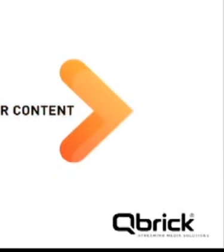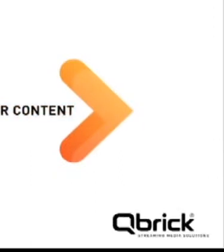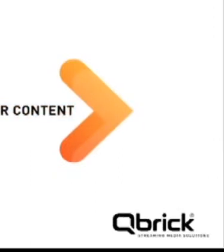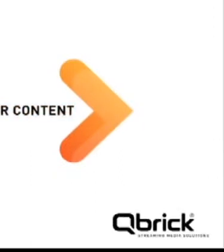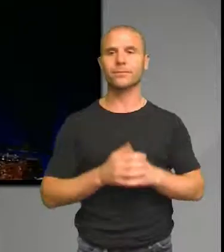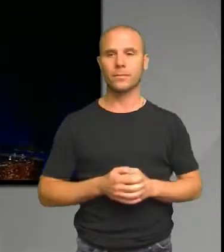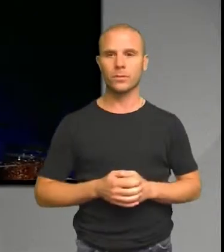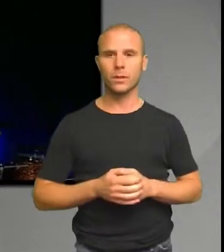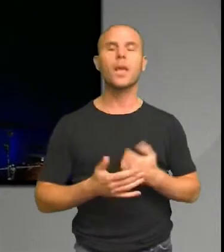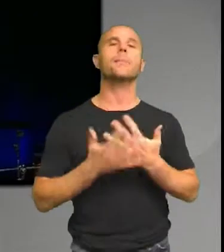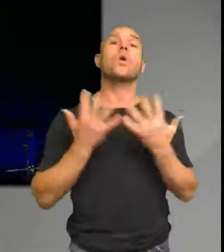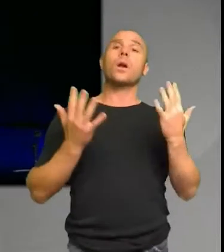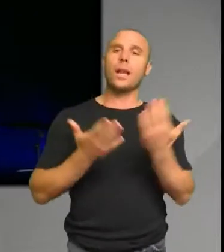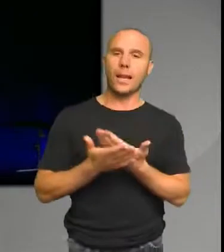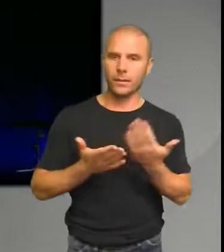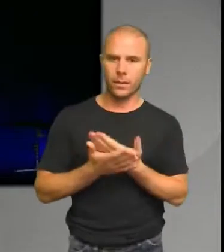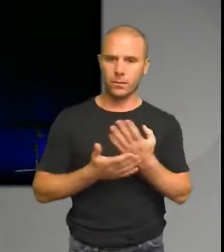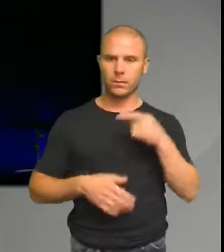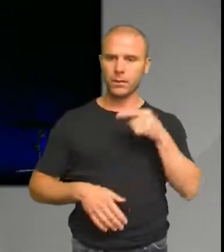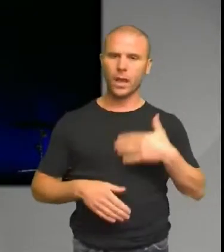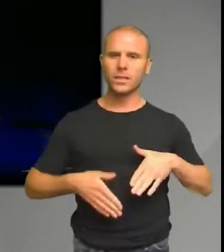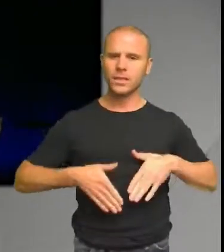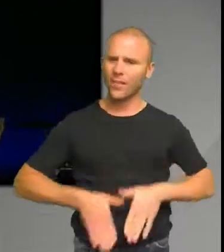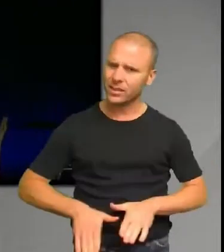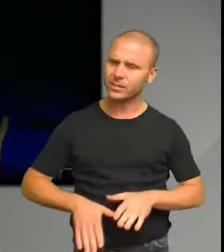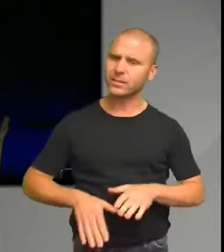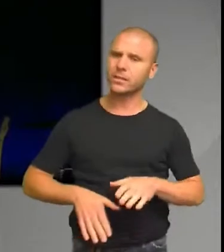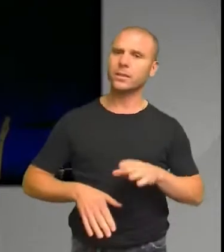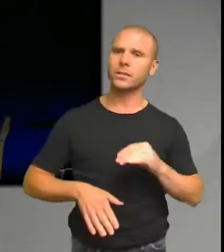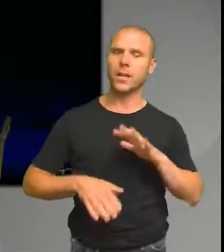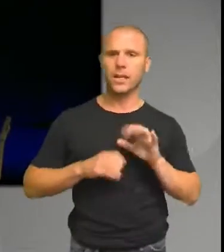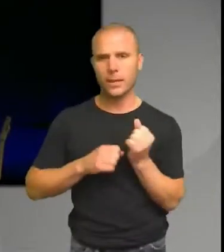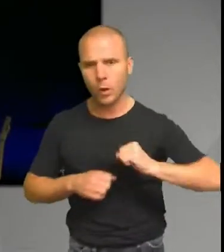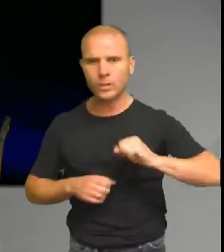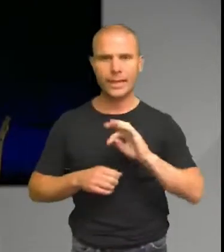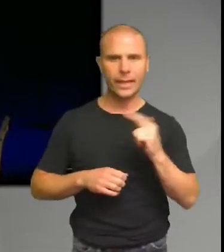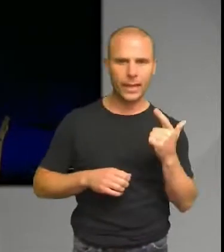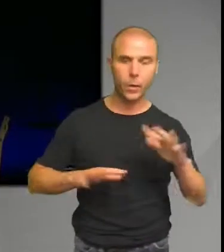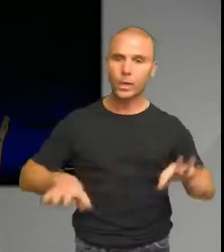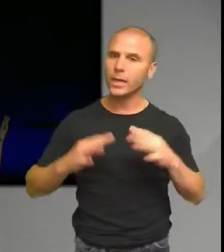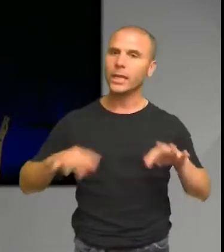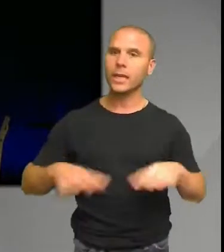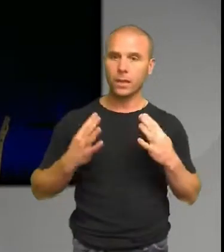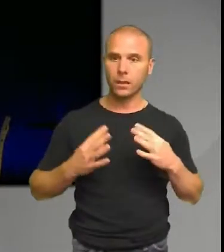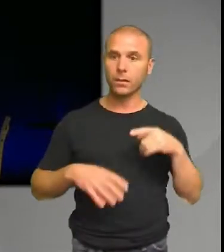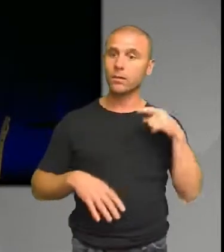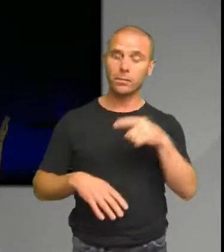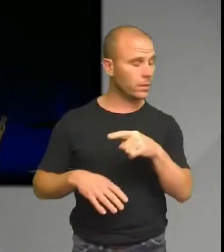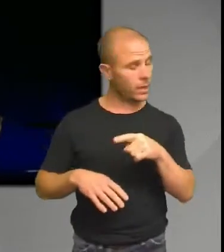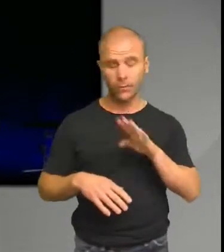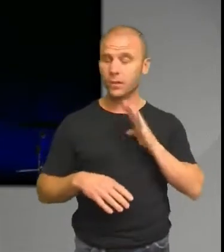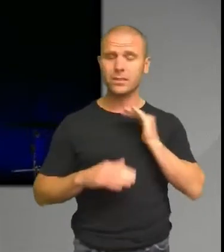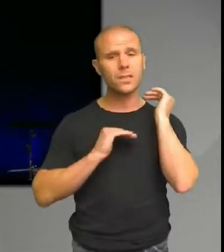I många länder är svält, grov kriminalitet och krig något man stöter på varje